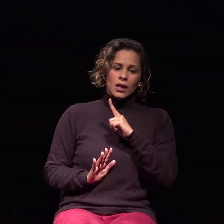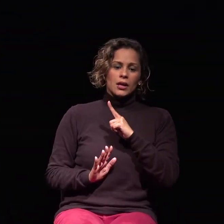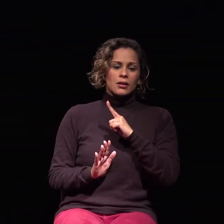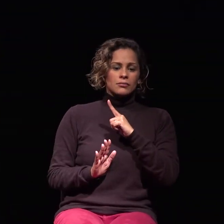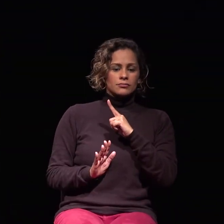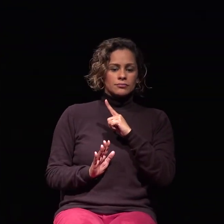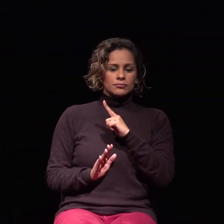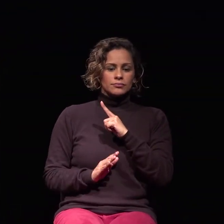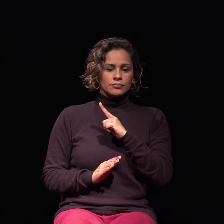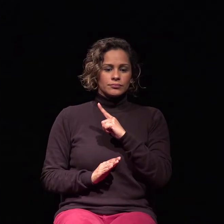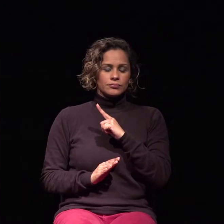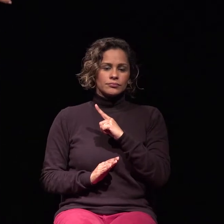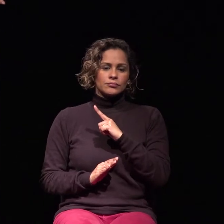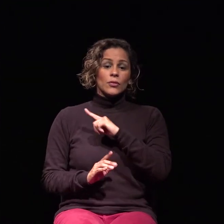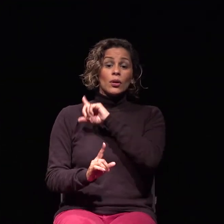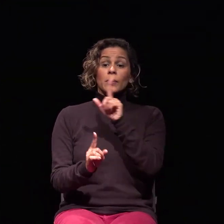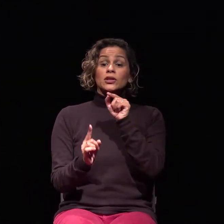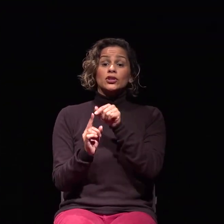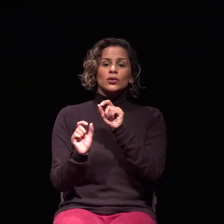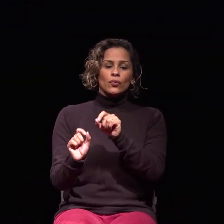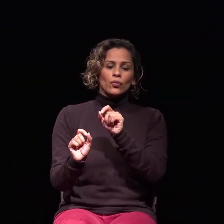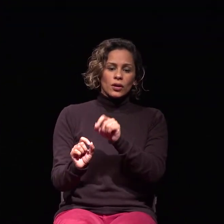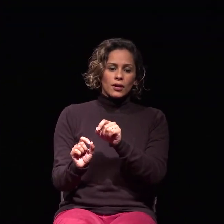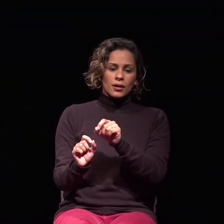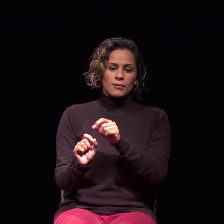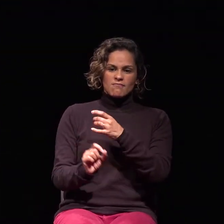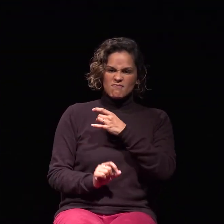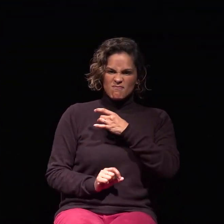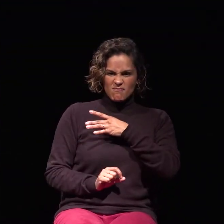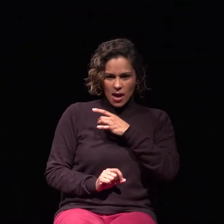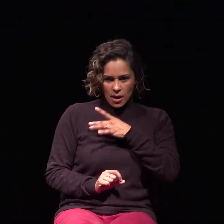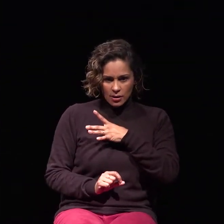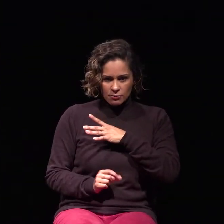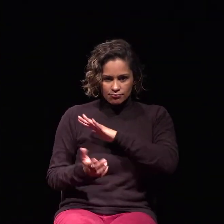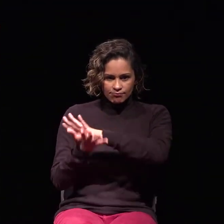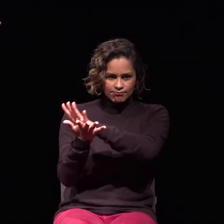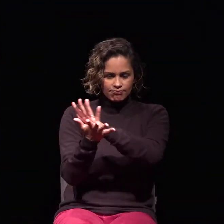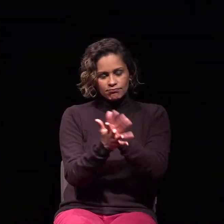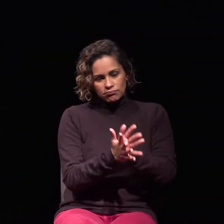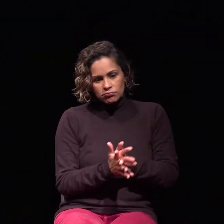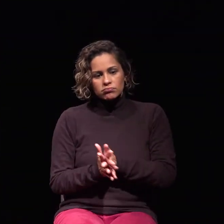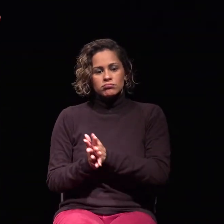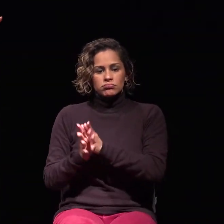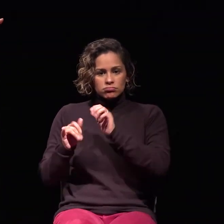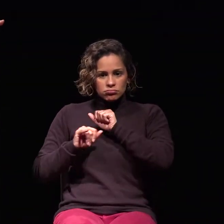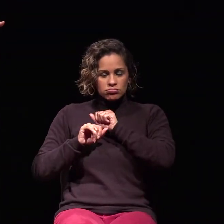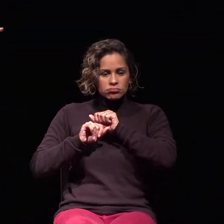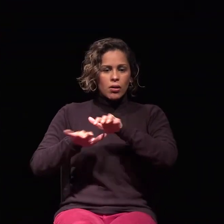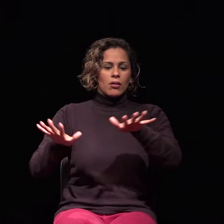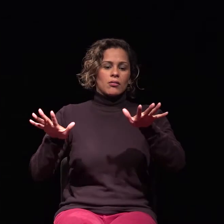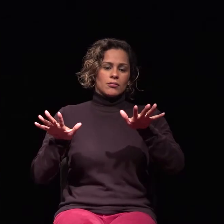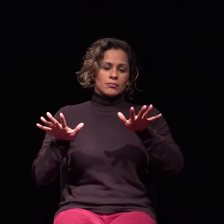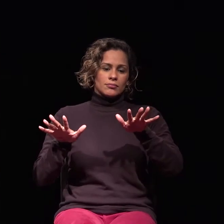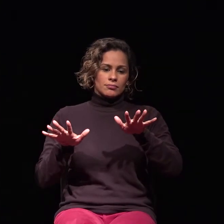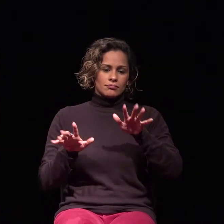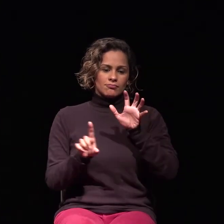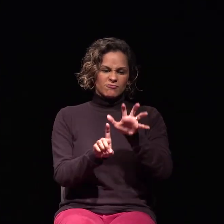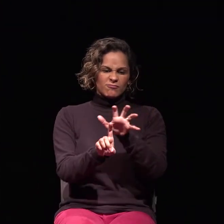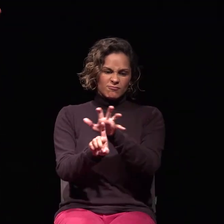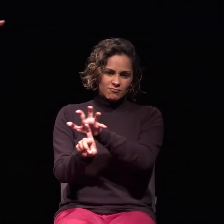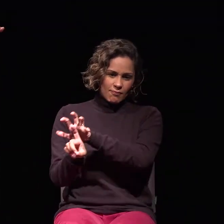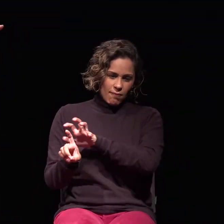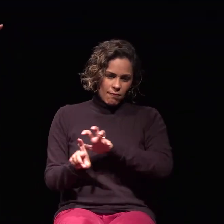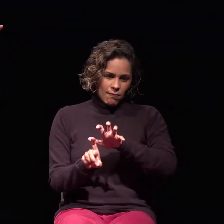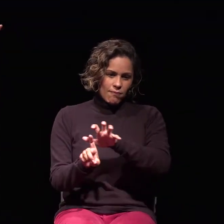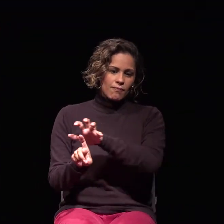o objetivo de semear medo indiscriminadamente. Eu acho que o medo que nós carregamos e o medo que